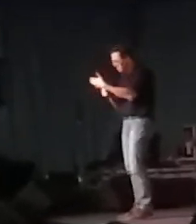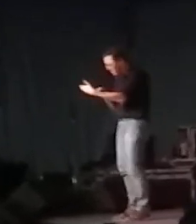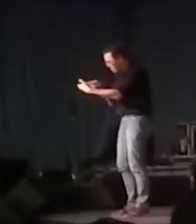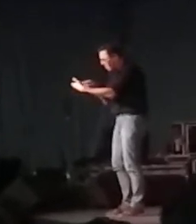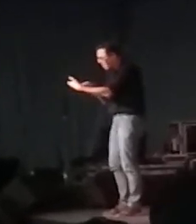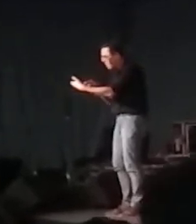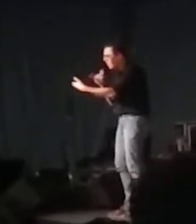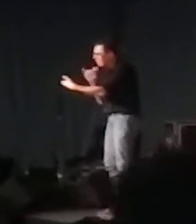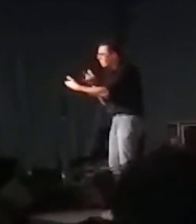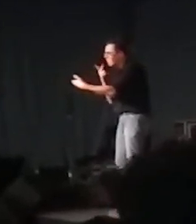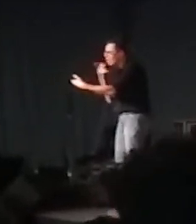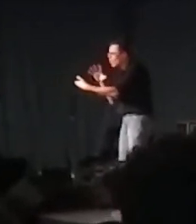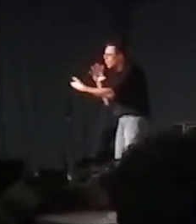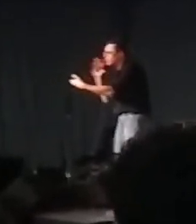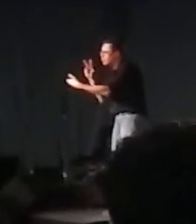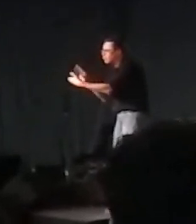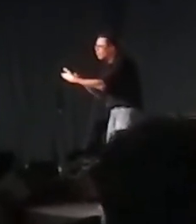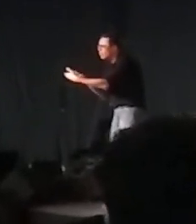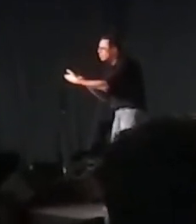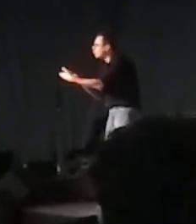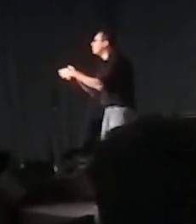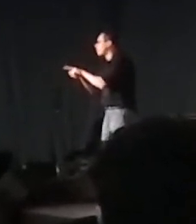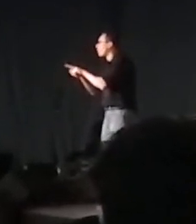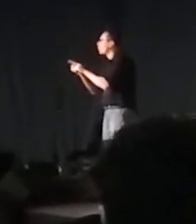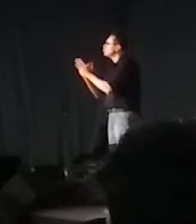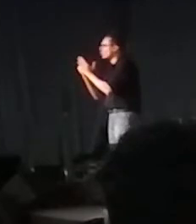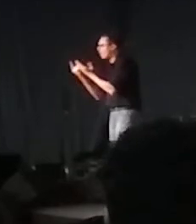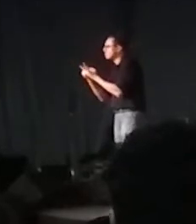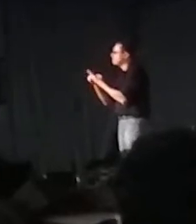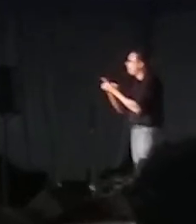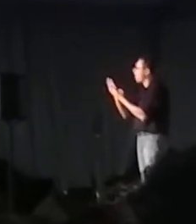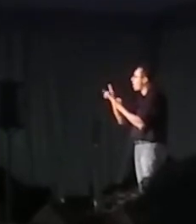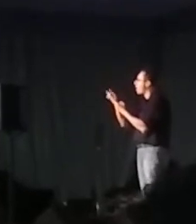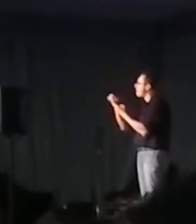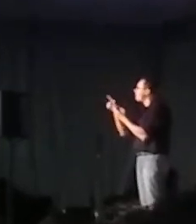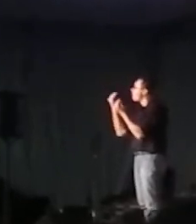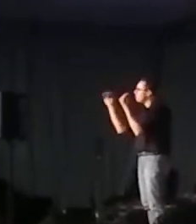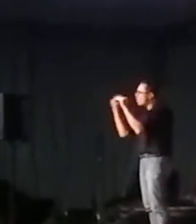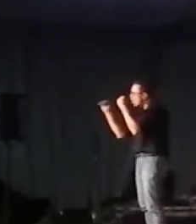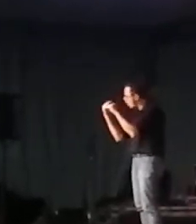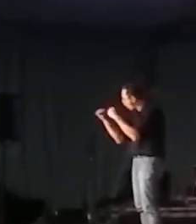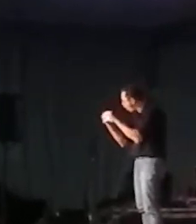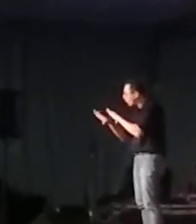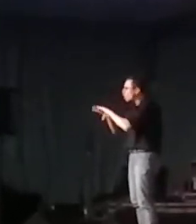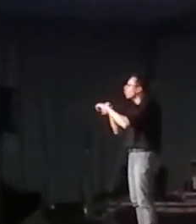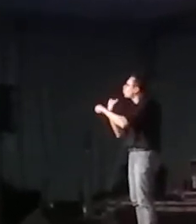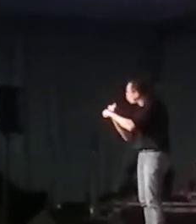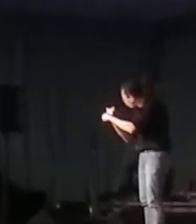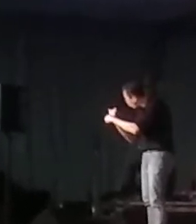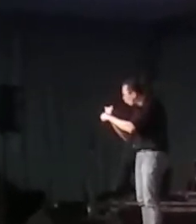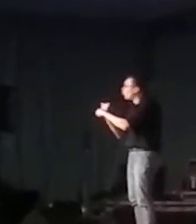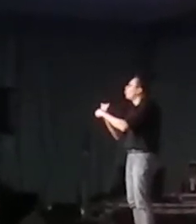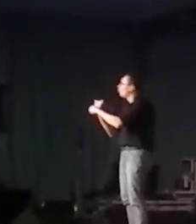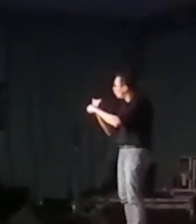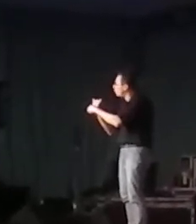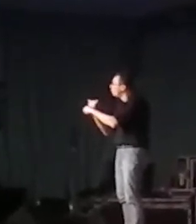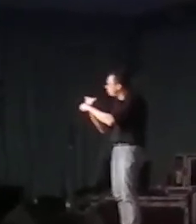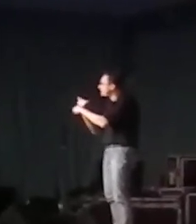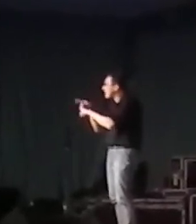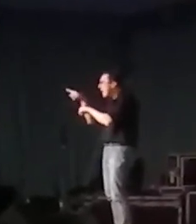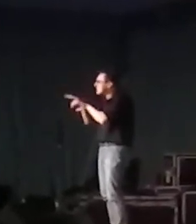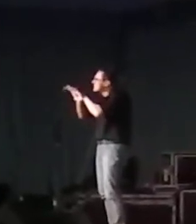perceberam, ou blogueiros, ou youtubers, cada camada parece que eles ouviram minha conversa com o